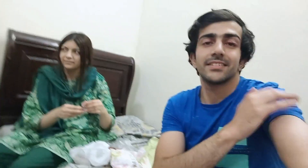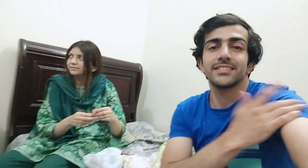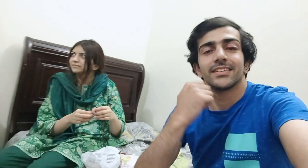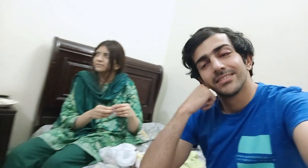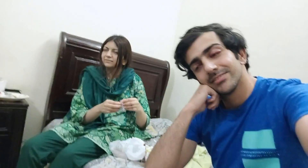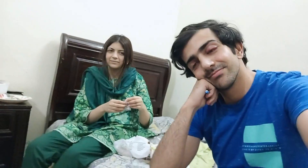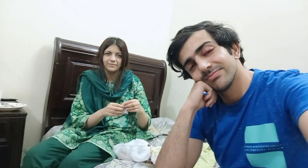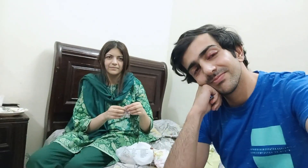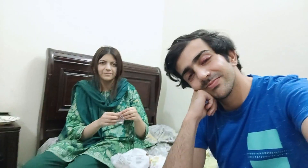क्या मैं थका हुआ हूँ,